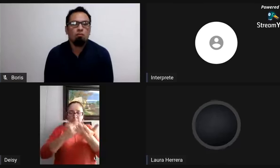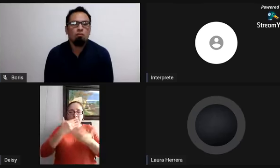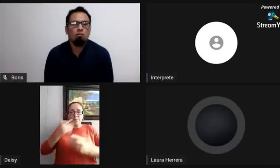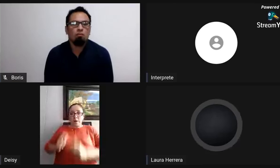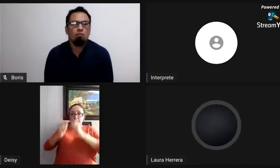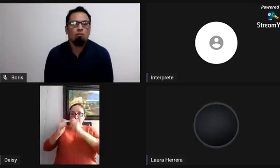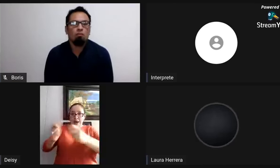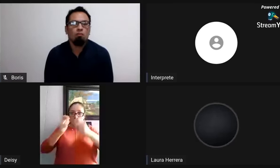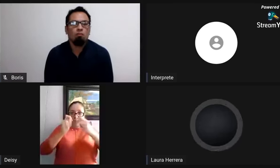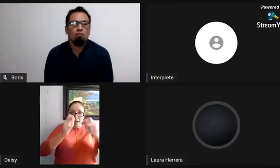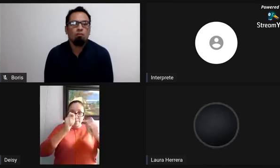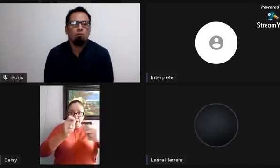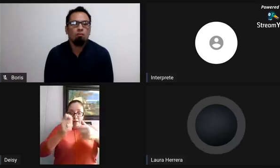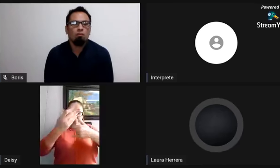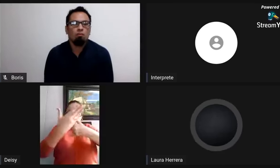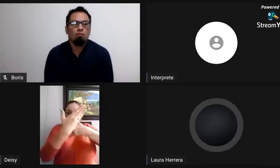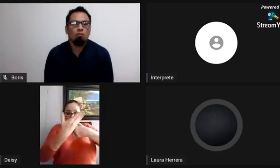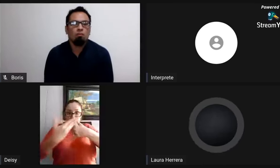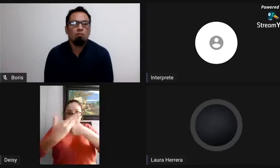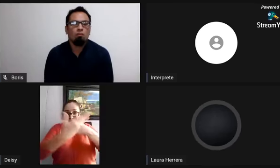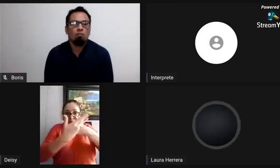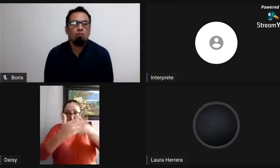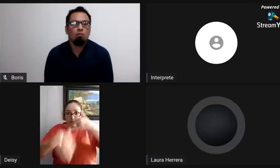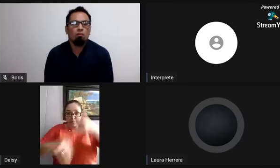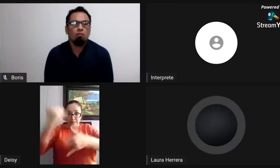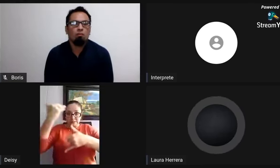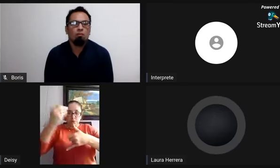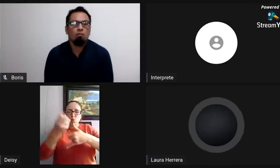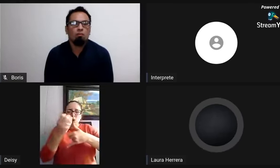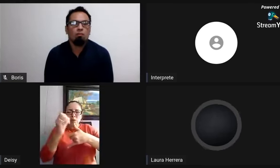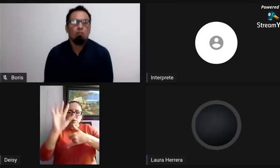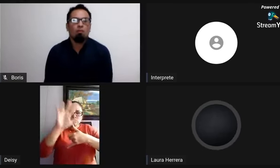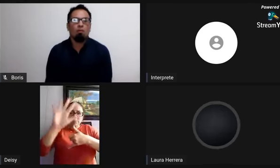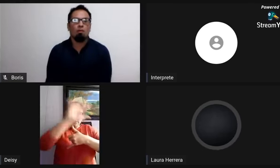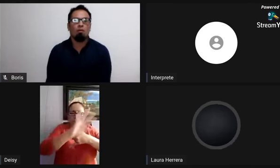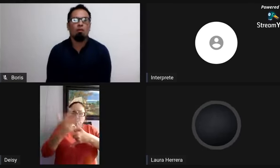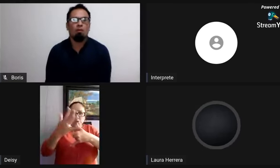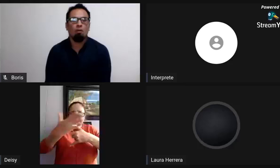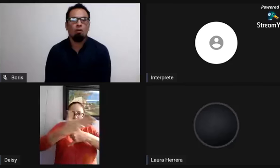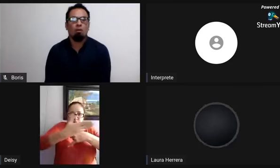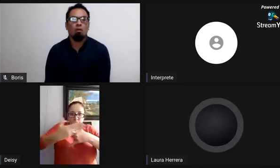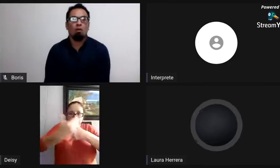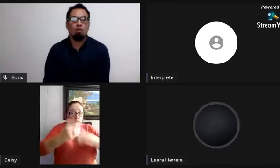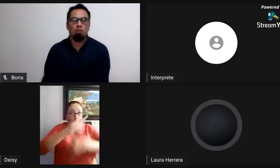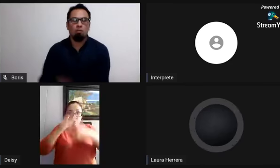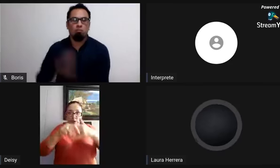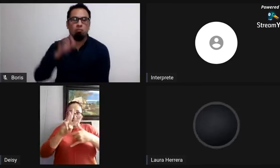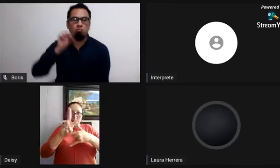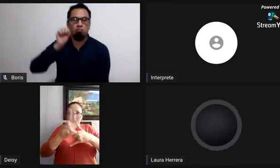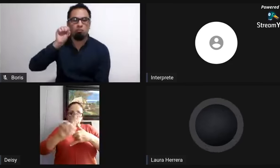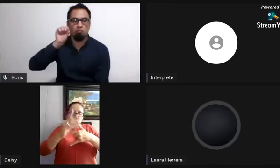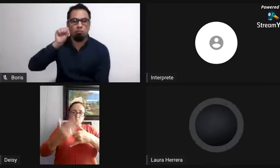una constitución, pero que era muy complicado también la comunicación en todos los territorios y que por eso